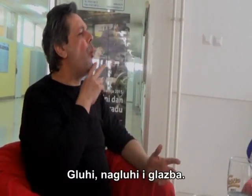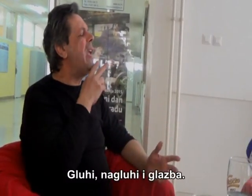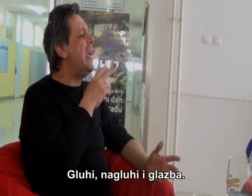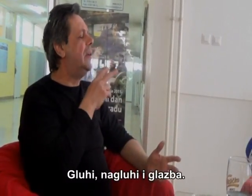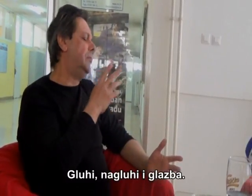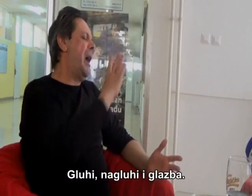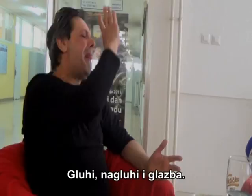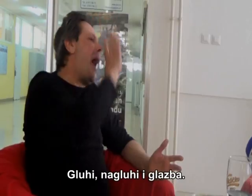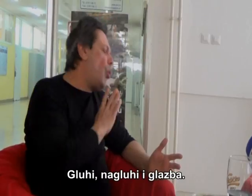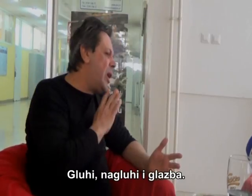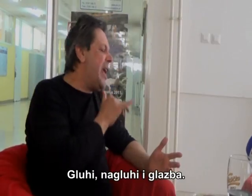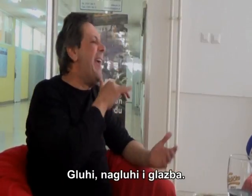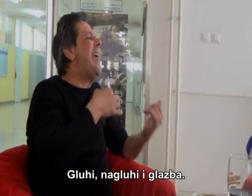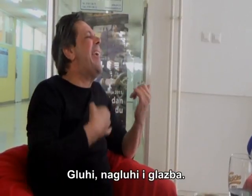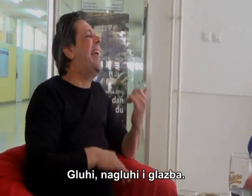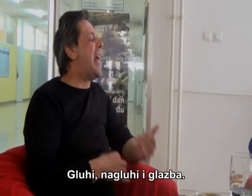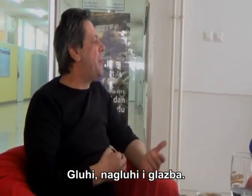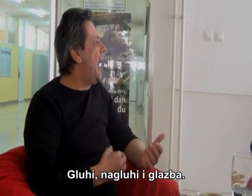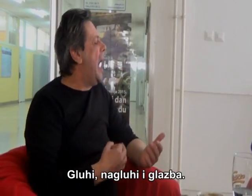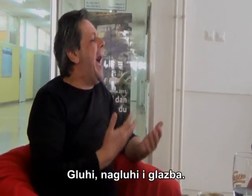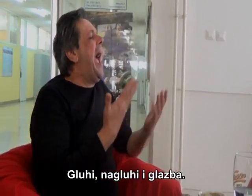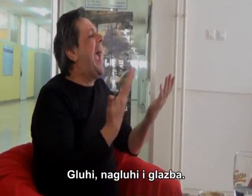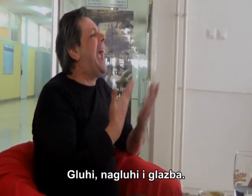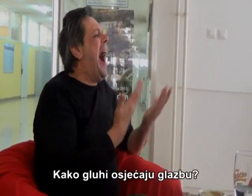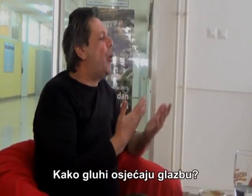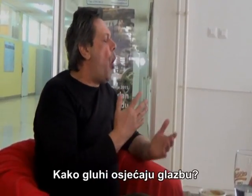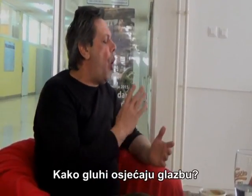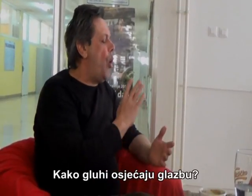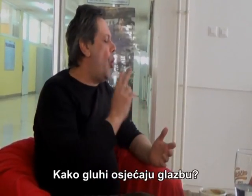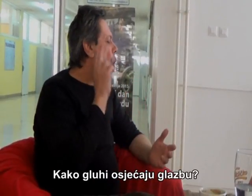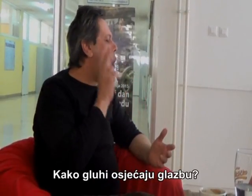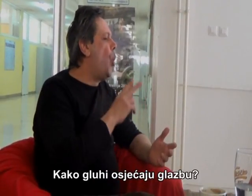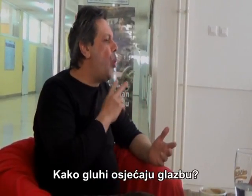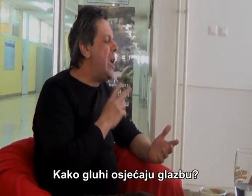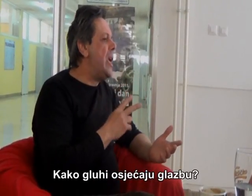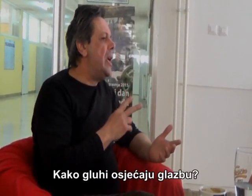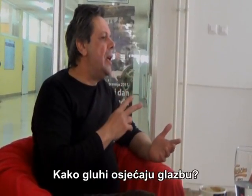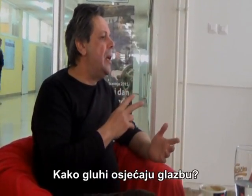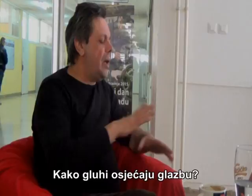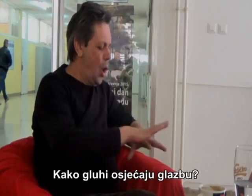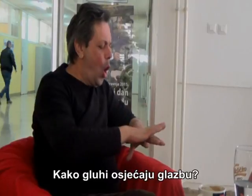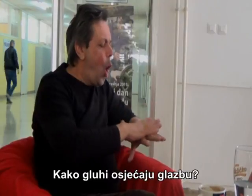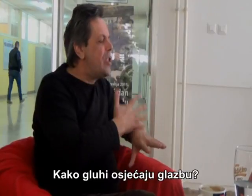Gluhi, magluhi i glazba. Kako gluhi